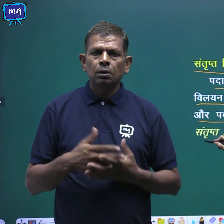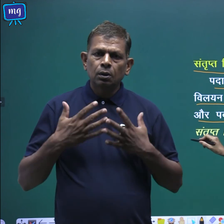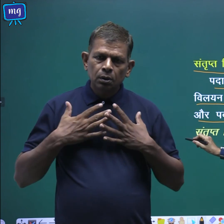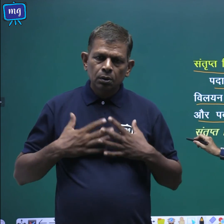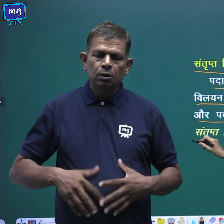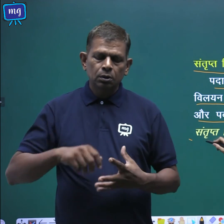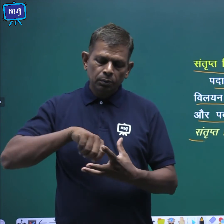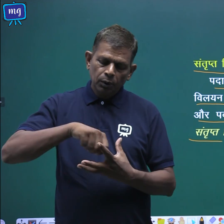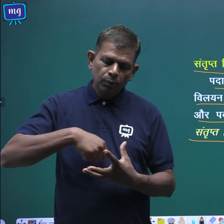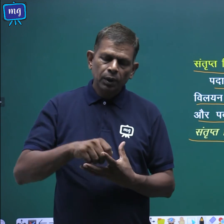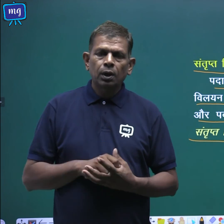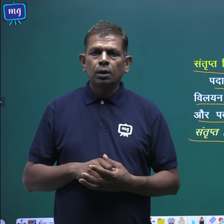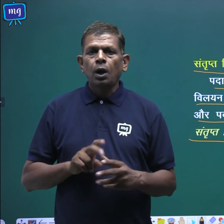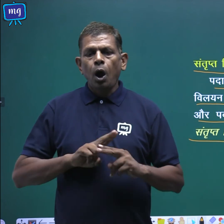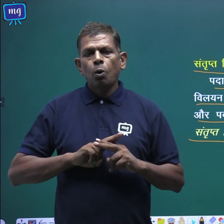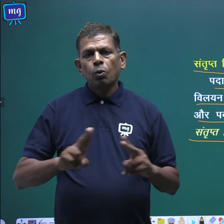संतृप्त विलयन